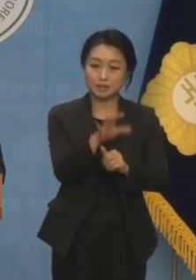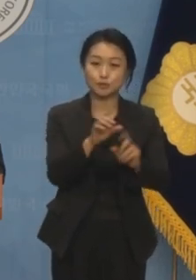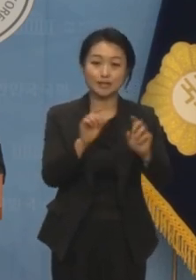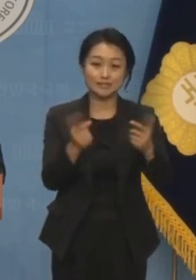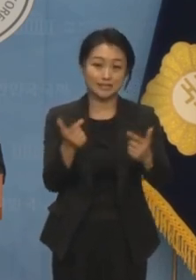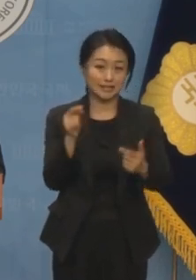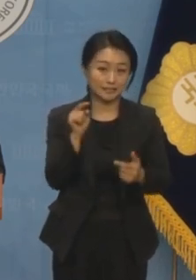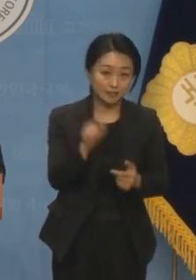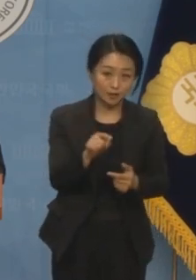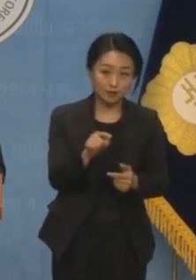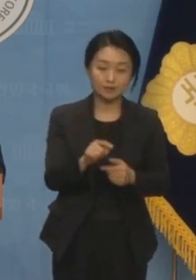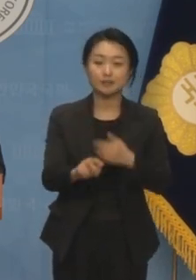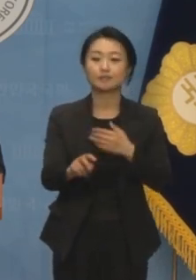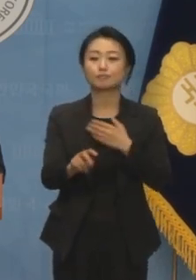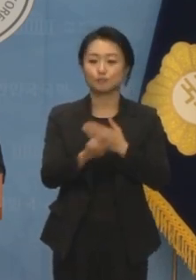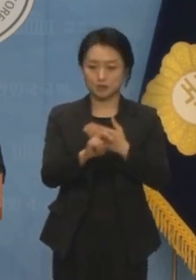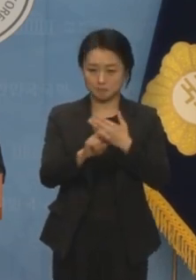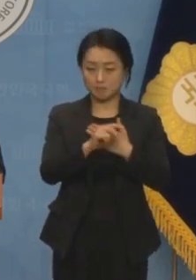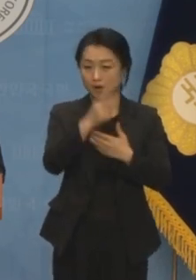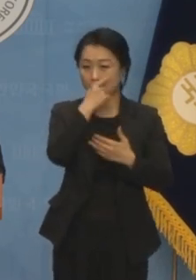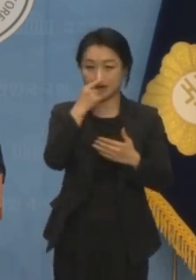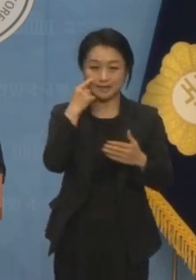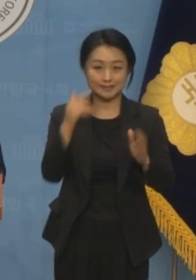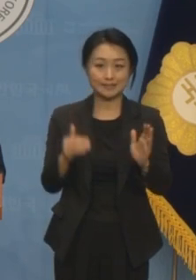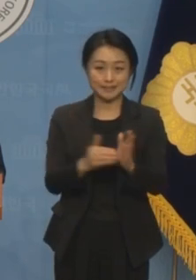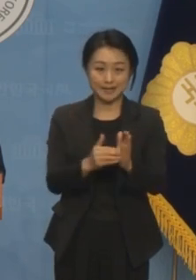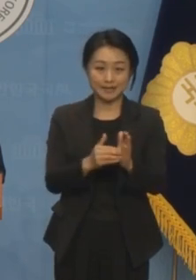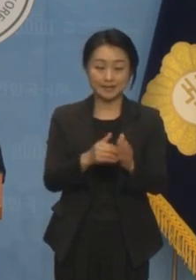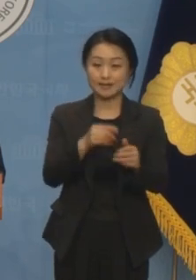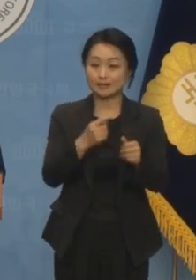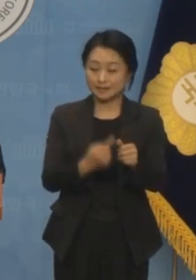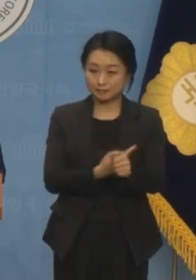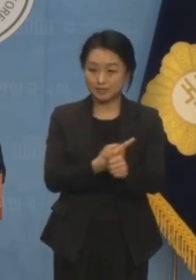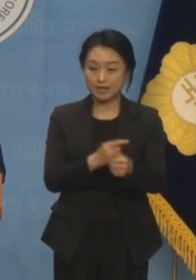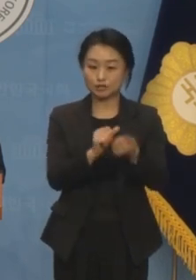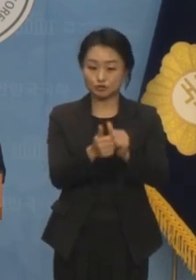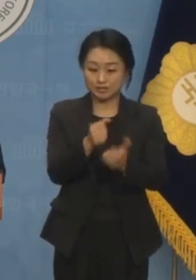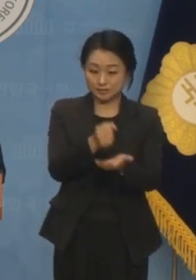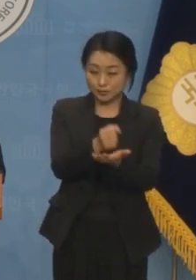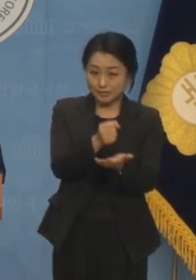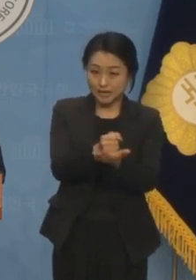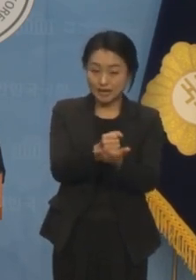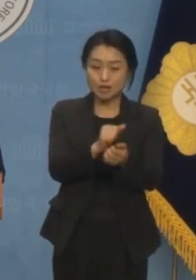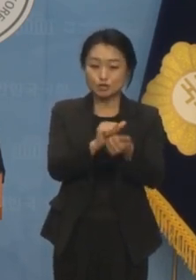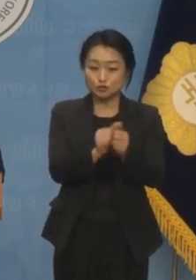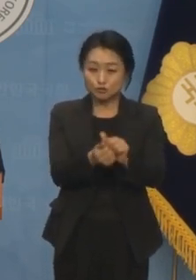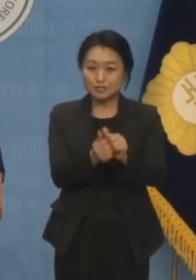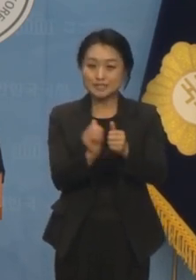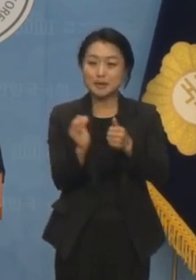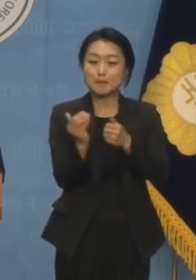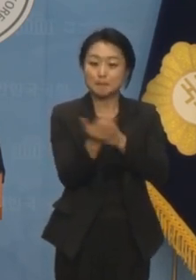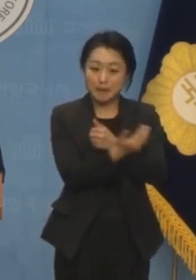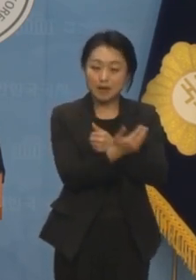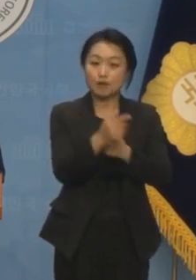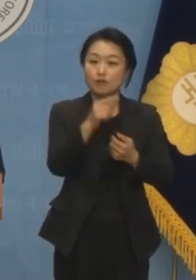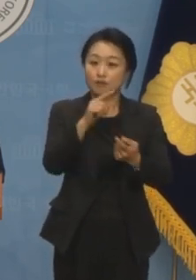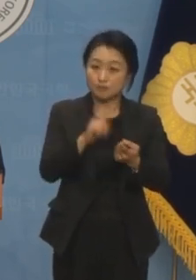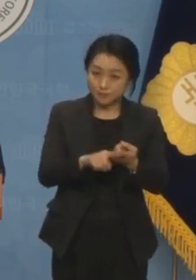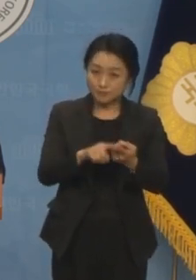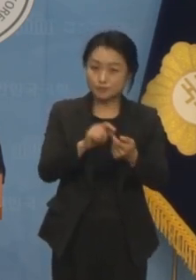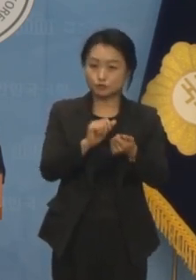위반으로 판단한 것으로 확인됐다면서 주식계좌에서 주가 방어용 주문 등이